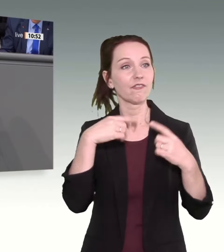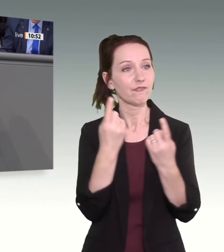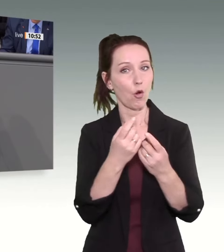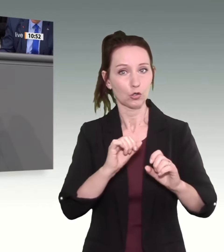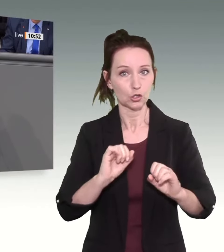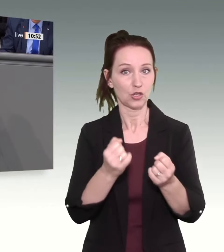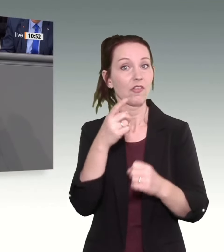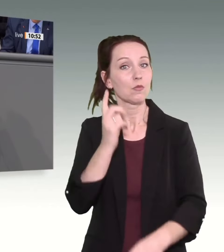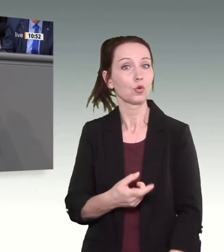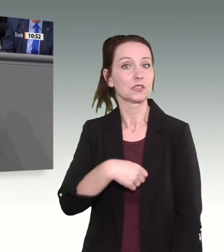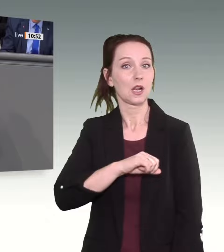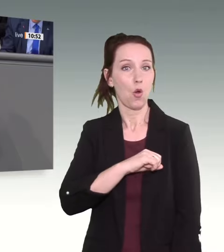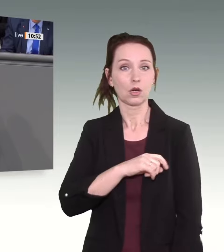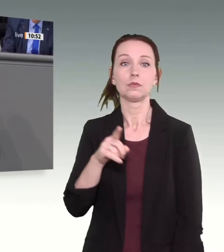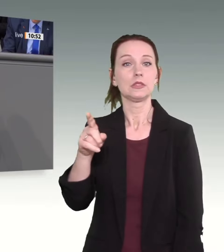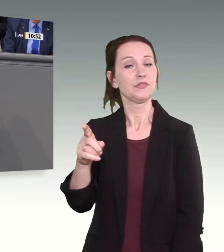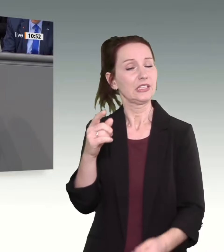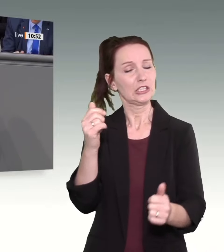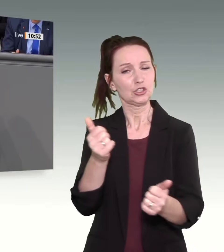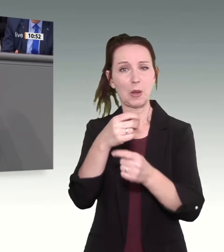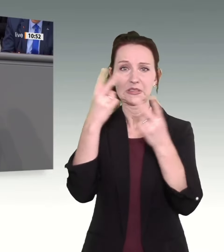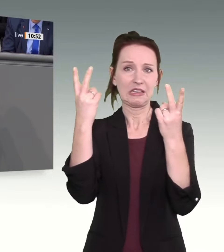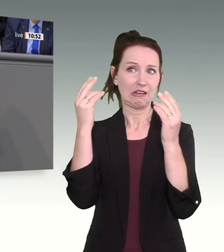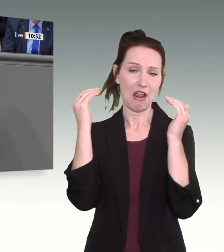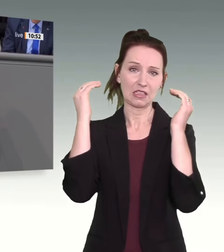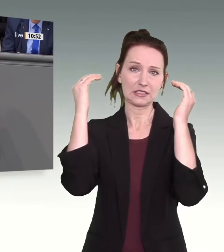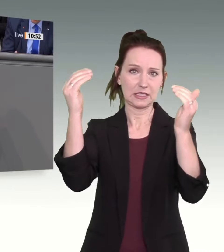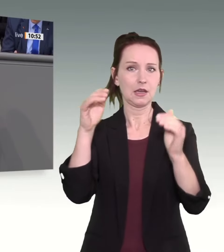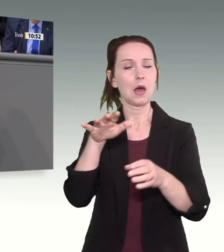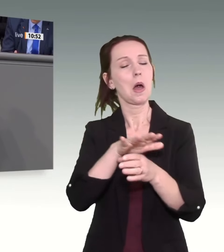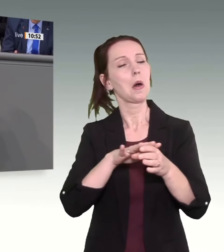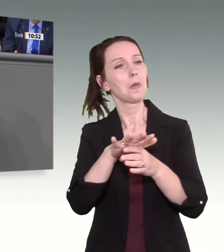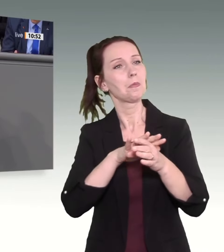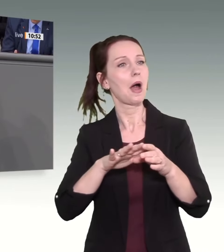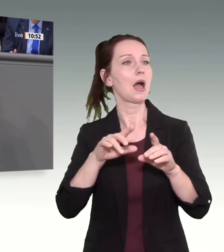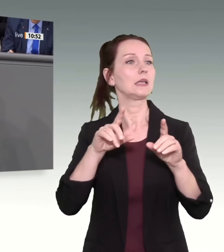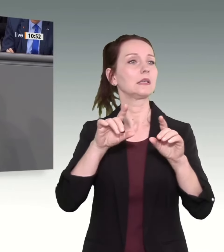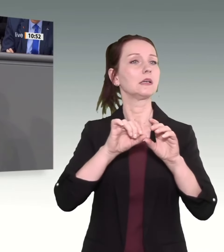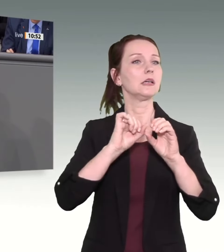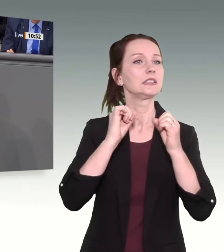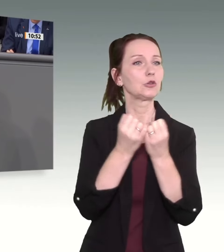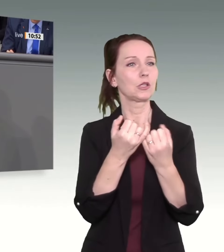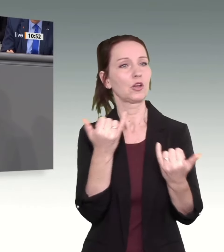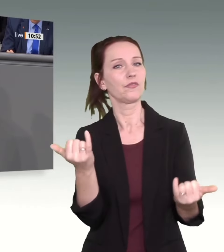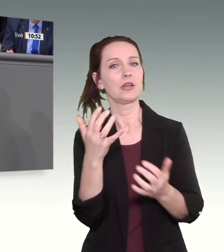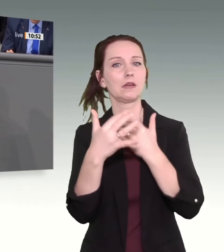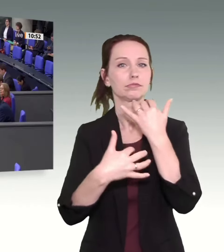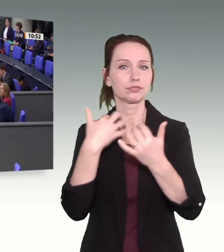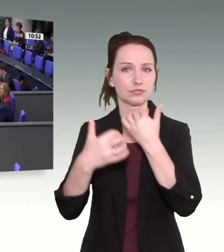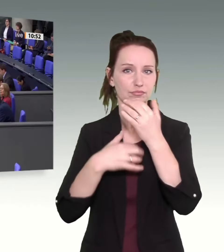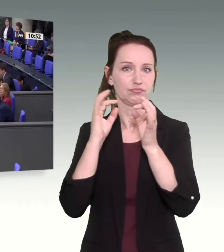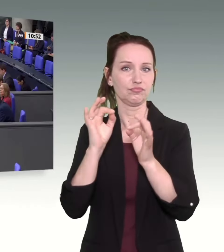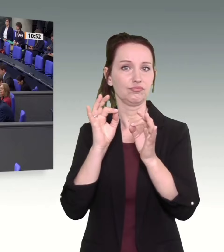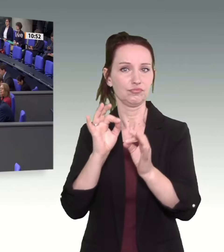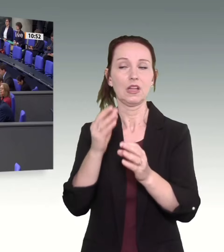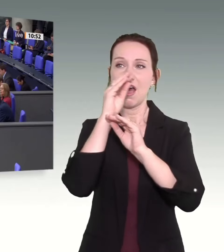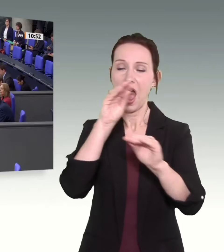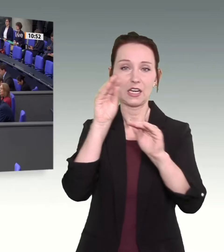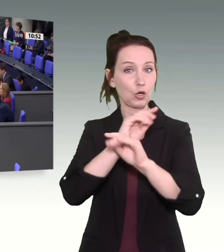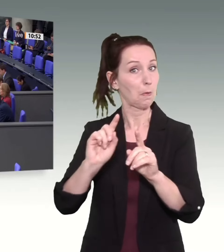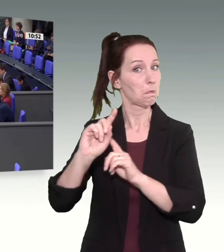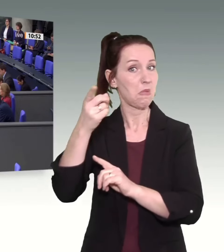League im Bereich der Situationsbeschreibung. Sie sind meisterhaft in der Ankündigung, aber Sie sind in der Umsetzung nicht mal C-klassenfähig, meine Damen und